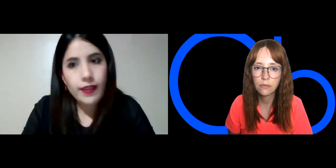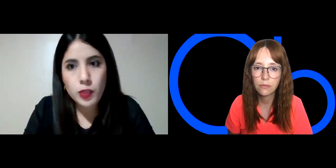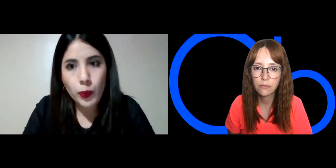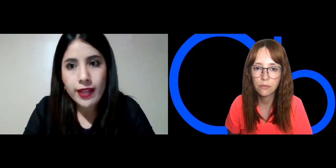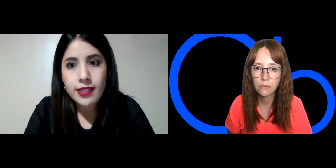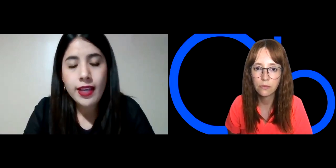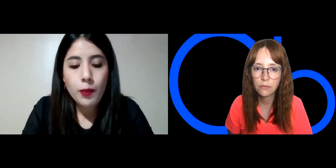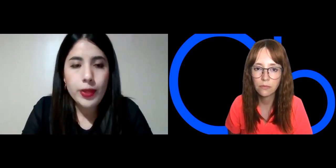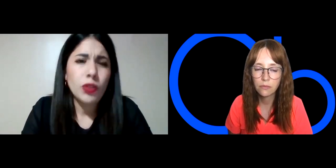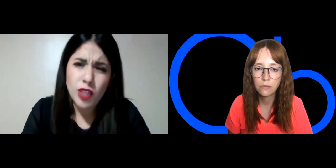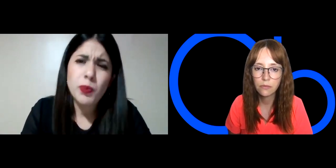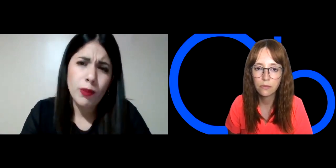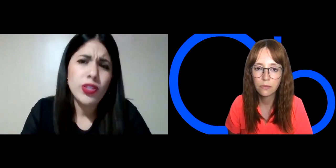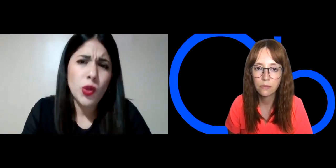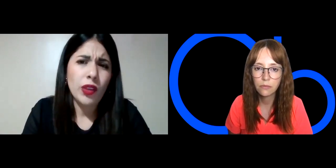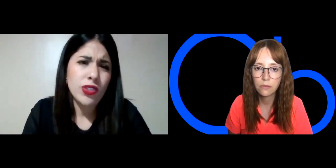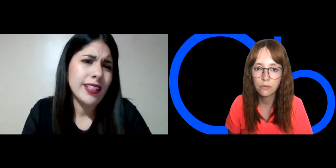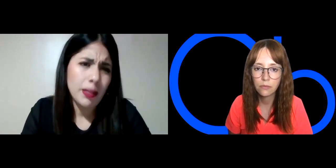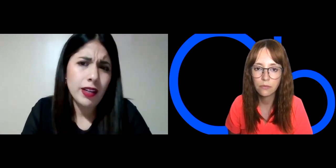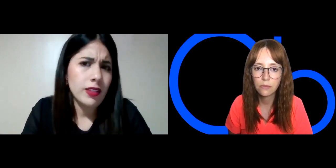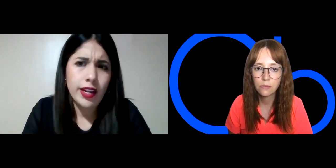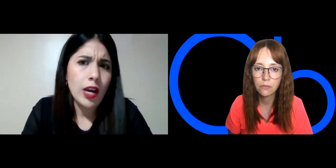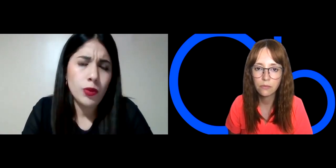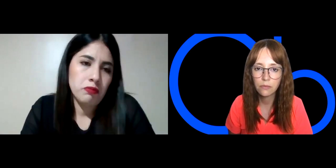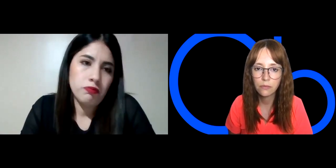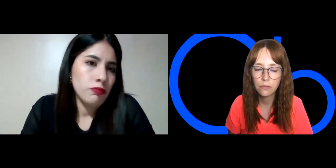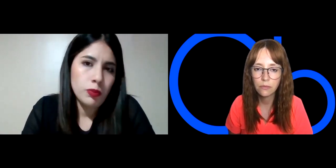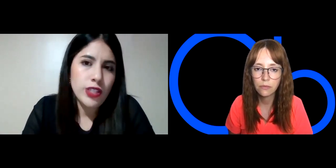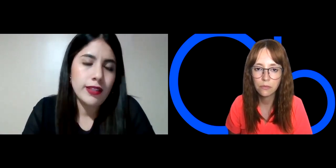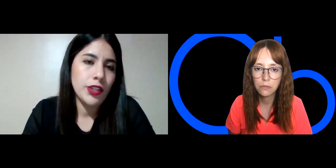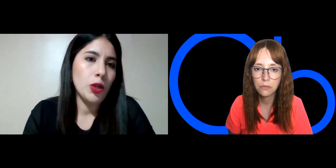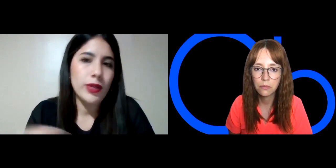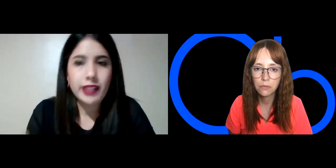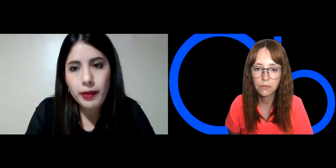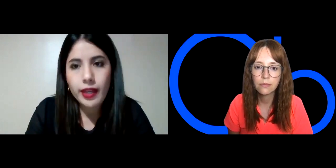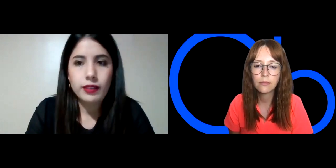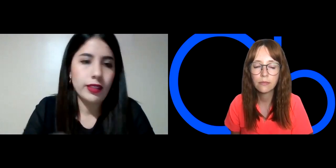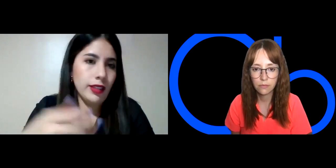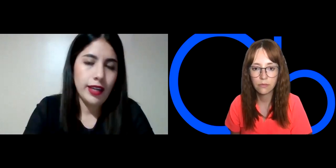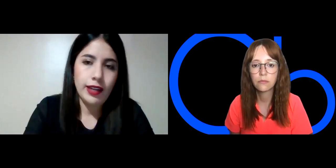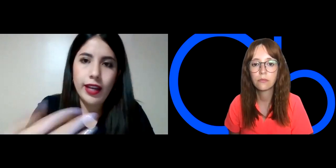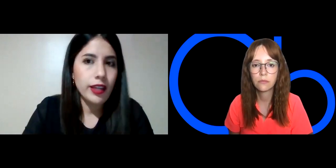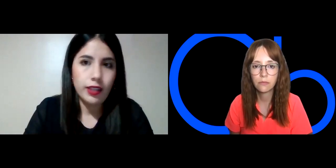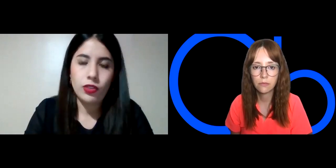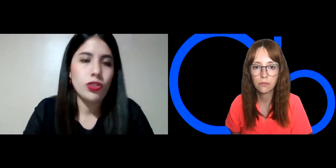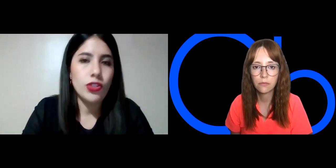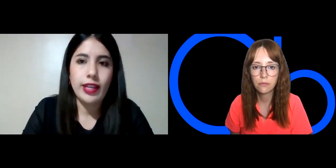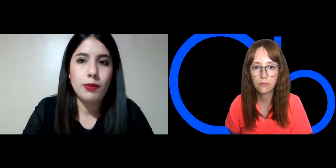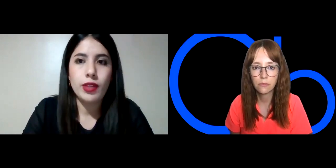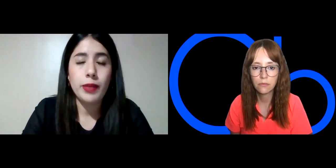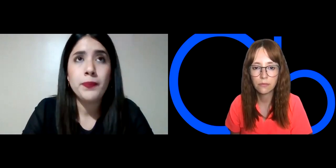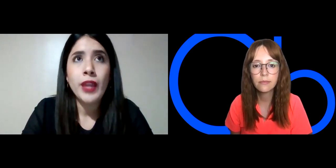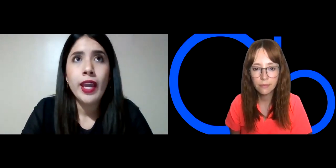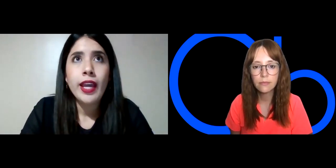enfermedad después, pues entonces podemos ayudarnos de escribir. Sería muy sencillo como escribir y él lee y nosotros